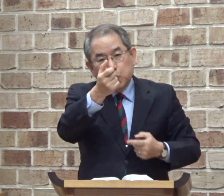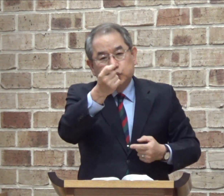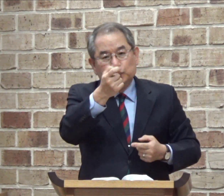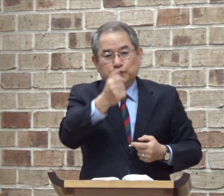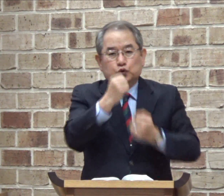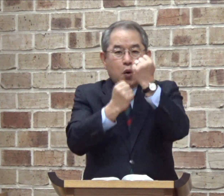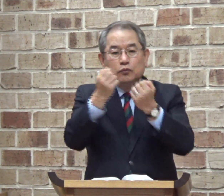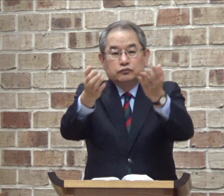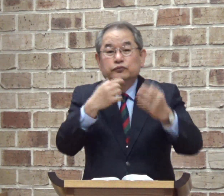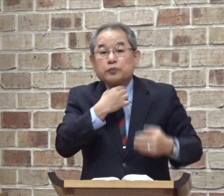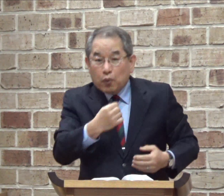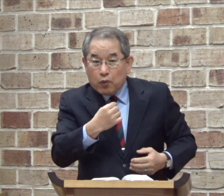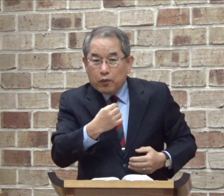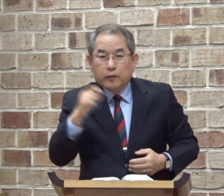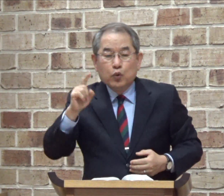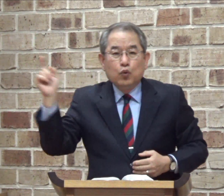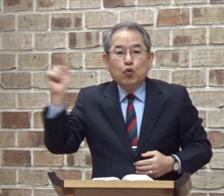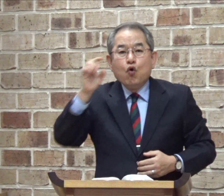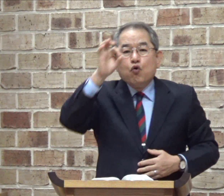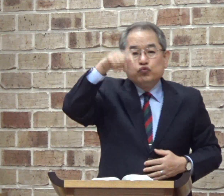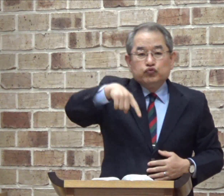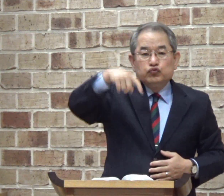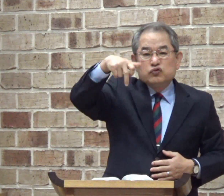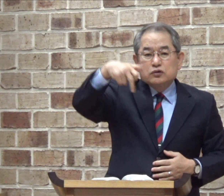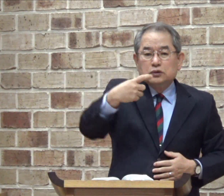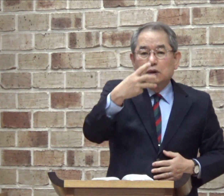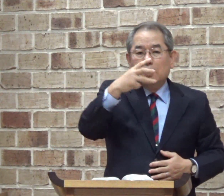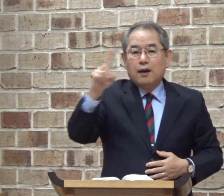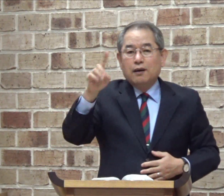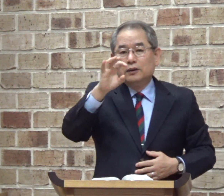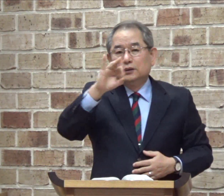우리들입니다. 먼저 요즘